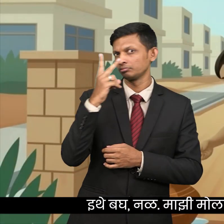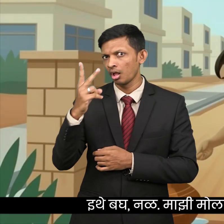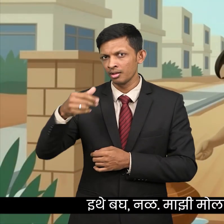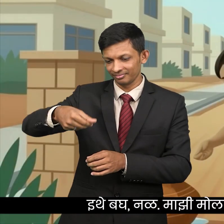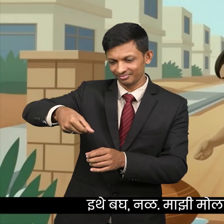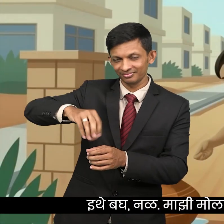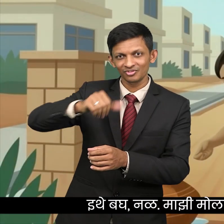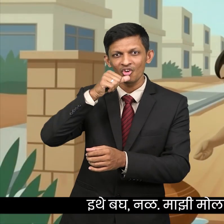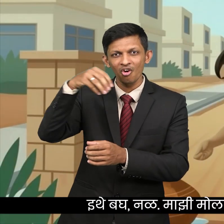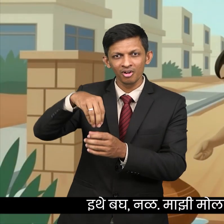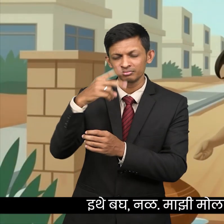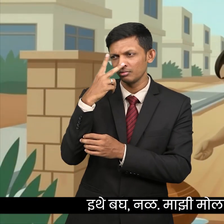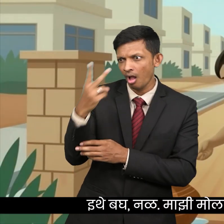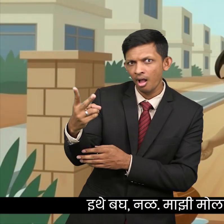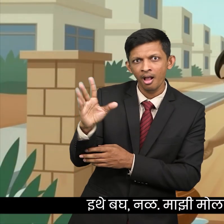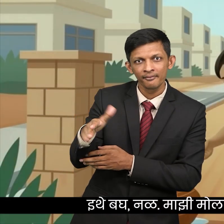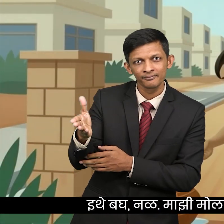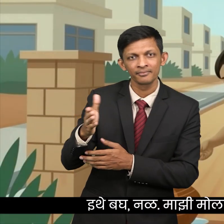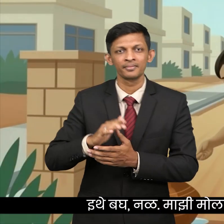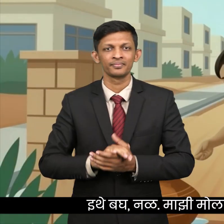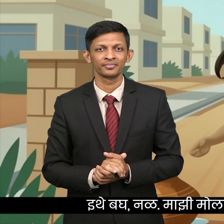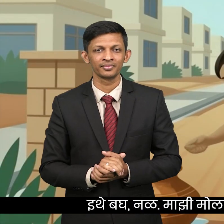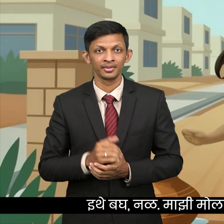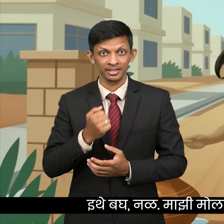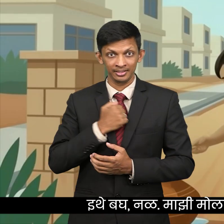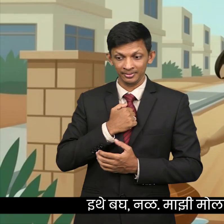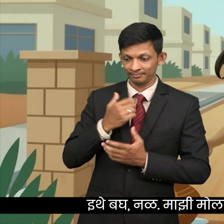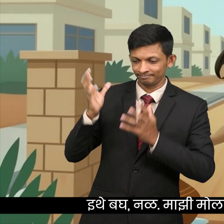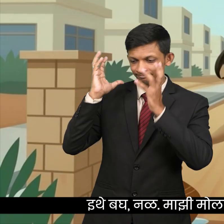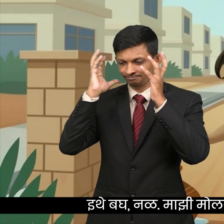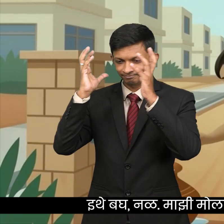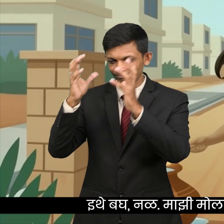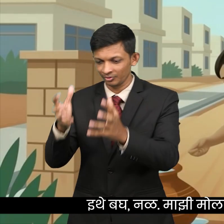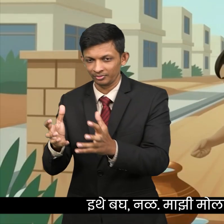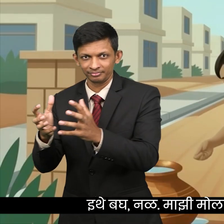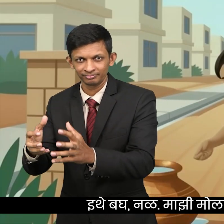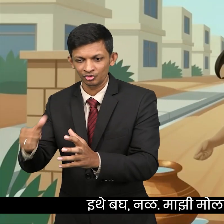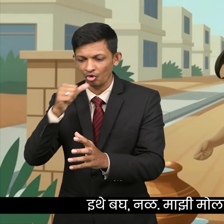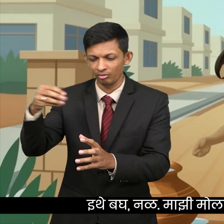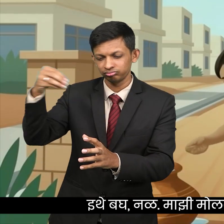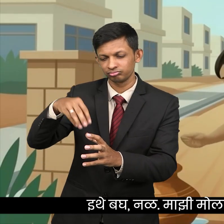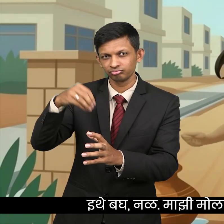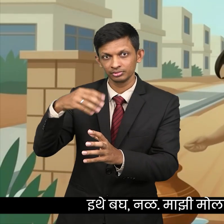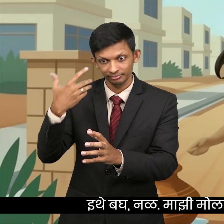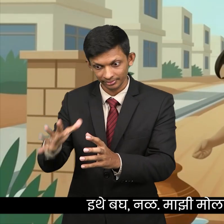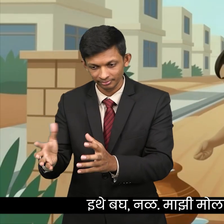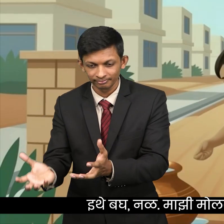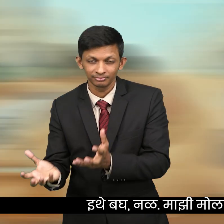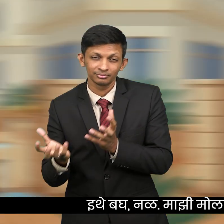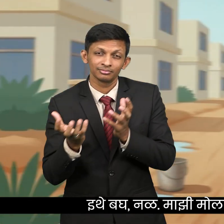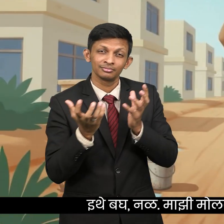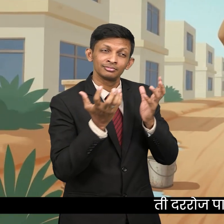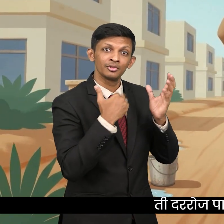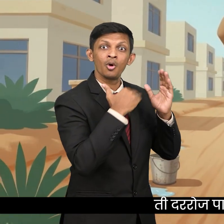इथे बघ, नळ. माझी मोलकरीण येथून तिच्या घरी पाणी घेऊन